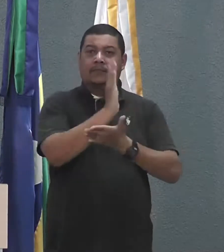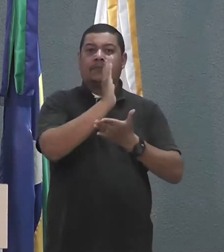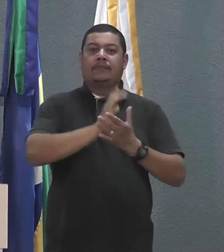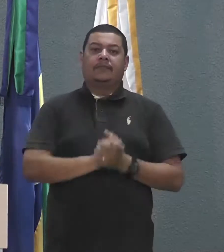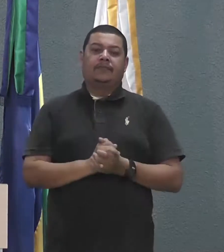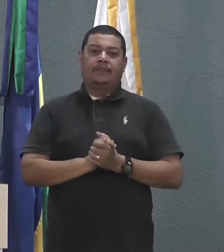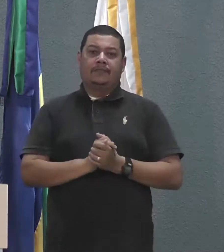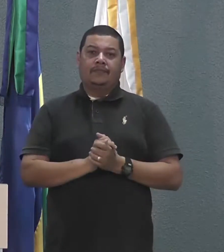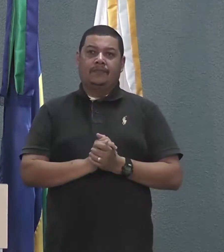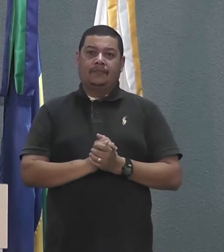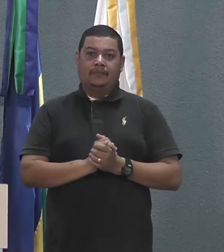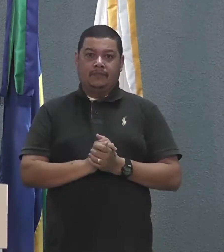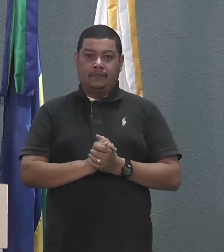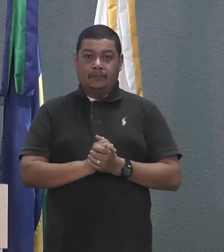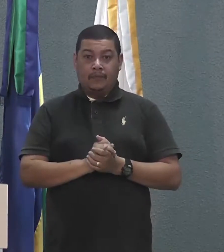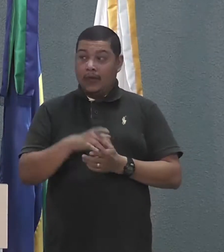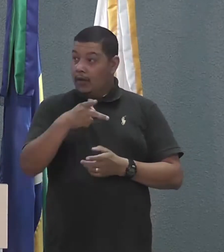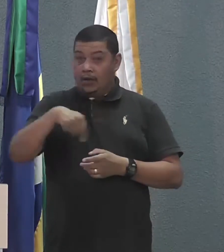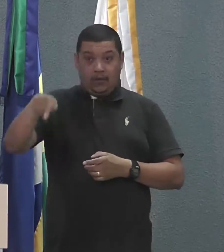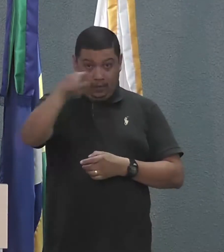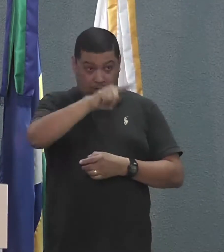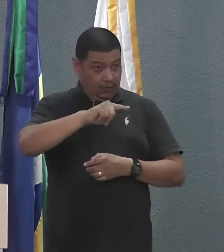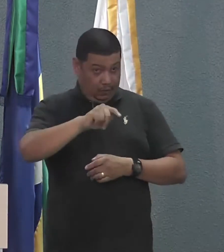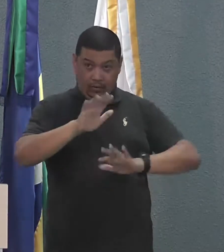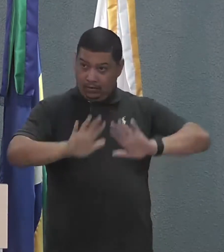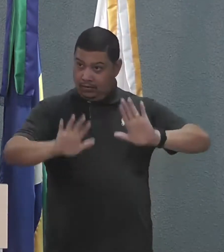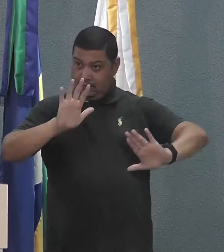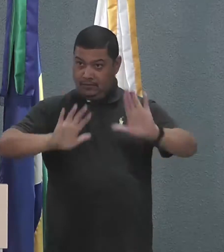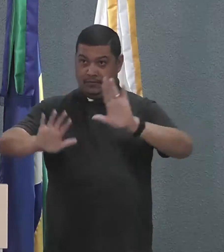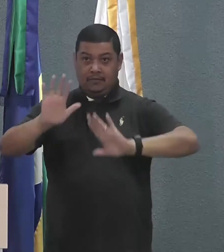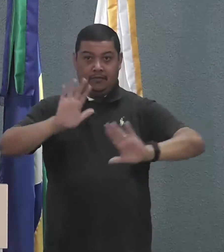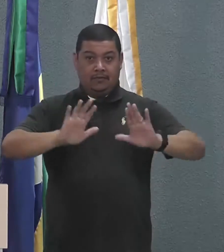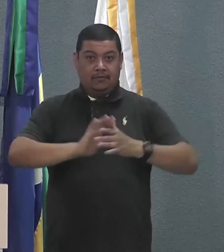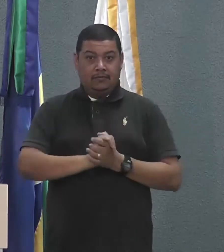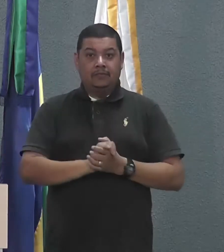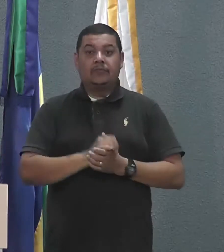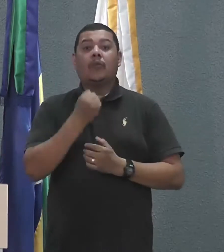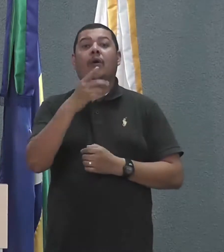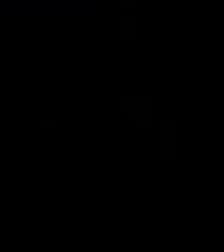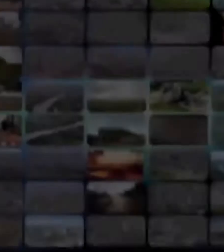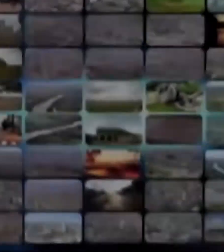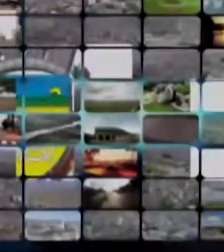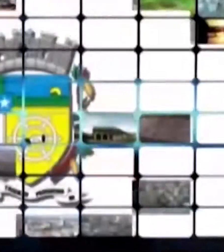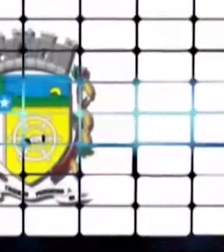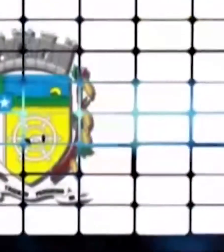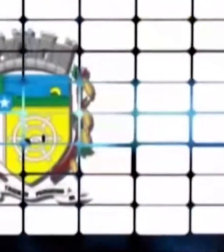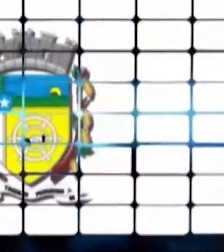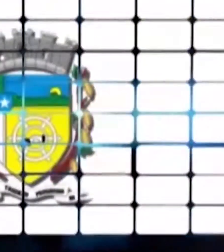E se cuidem todos. Uma boa semana.